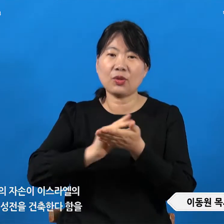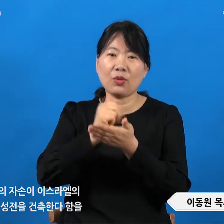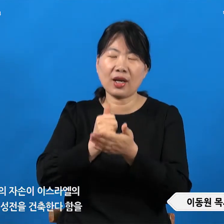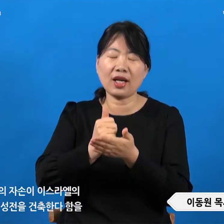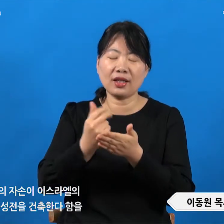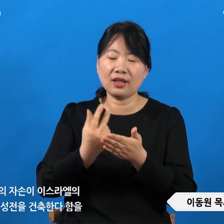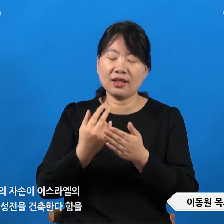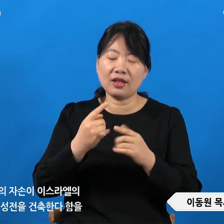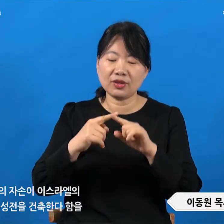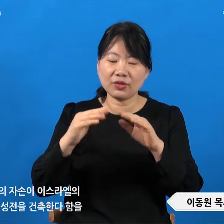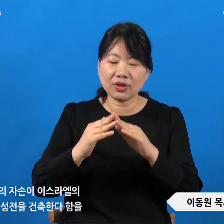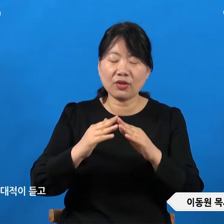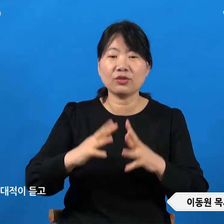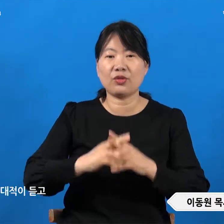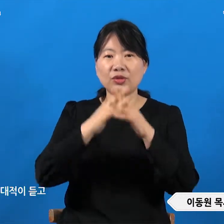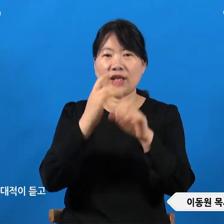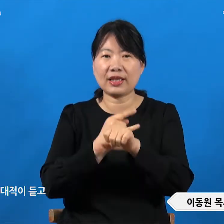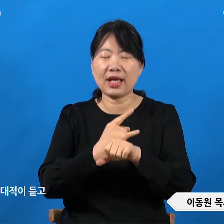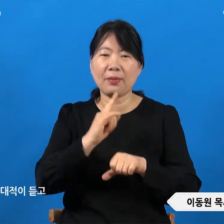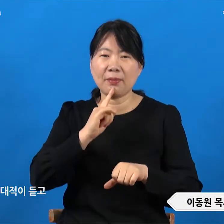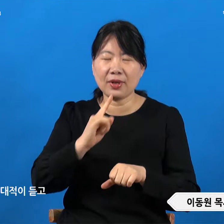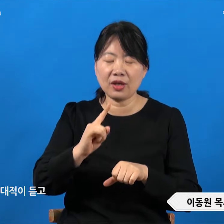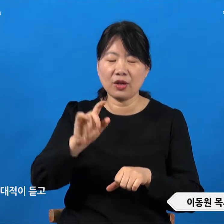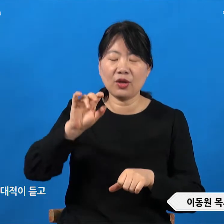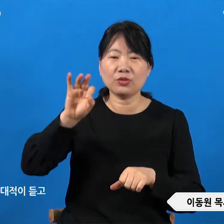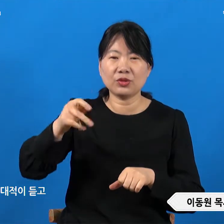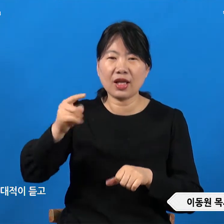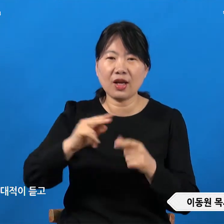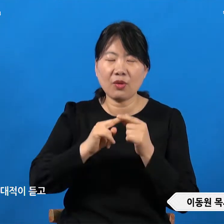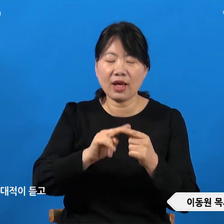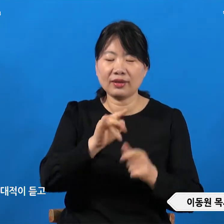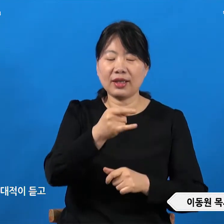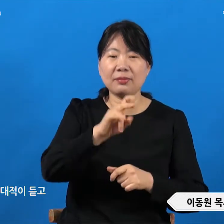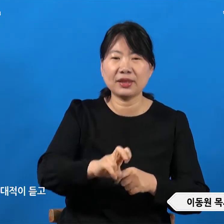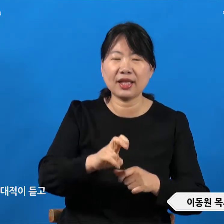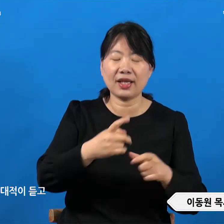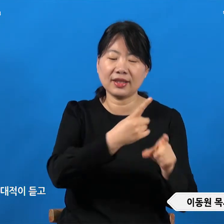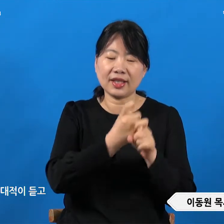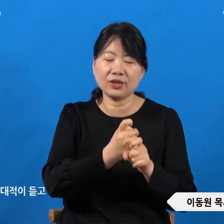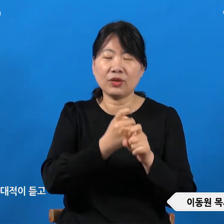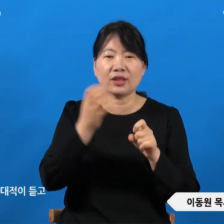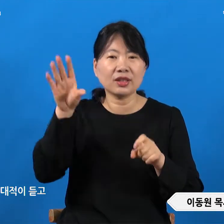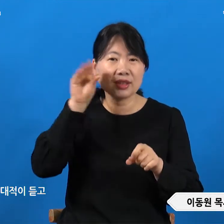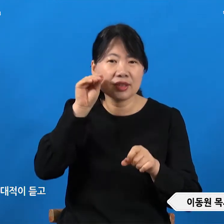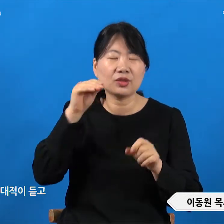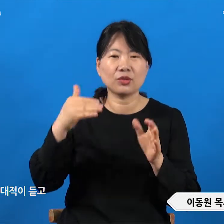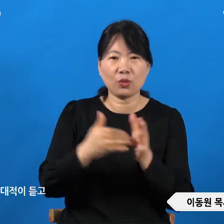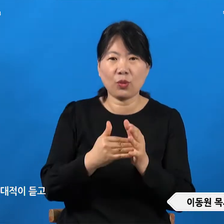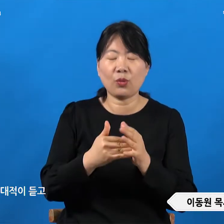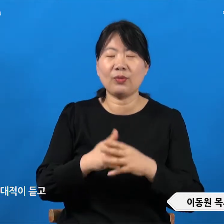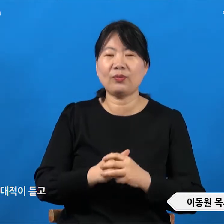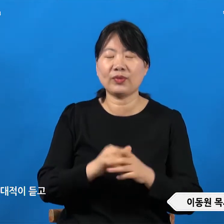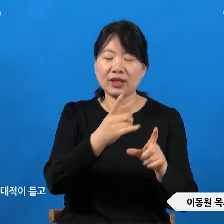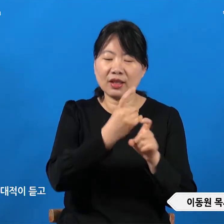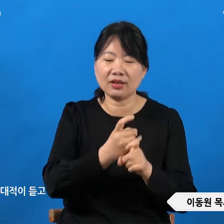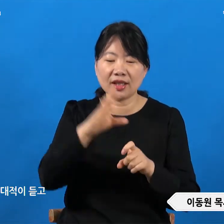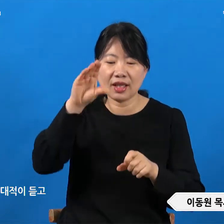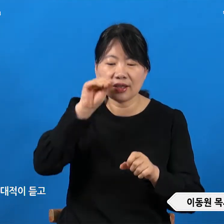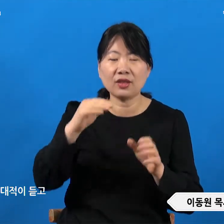여호와의 성전을 건축한다 함을 유다와 베냐민의 대적이 듣고 대적이 들었다